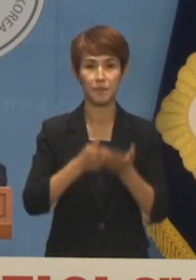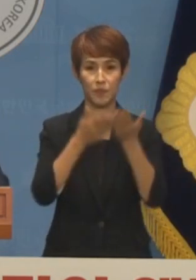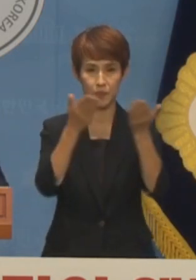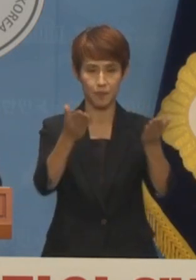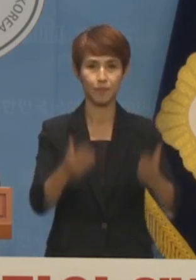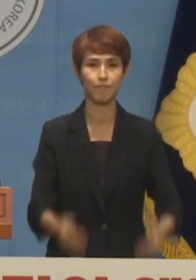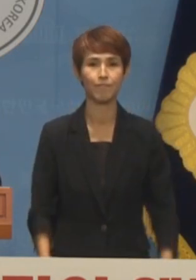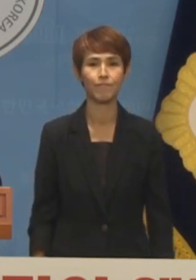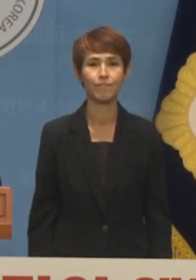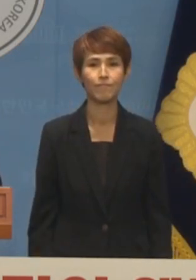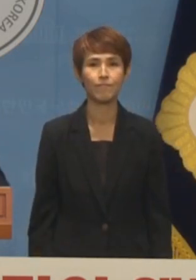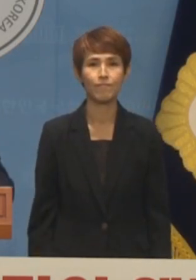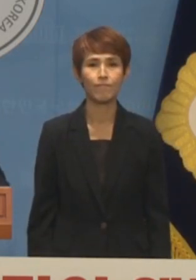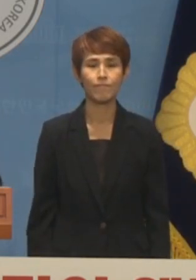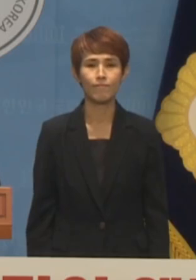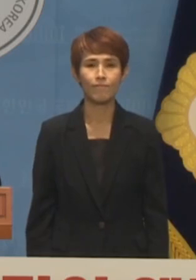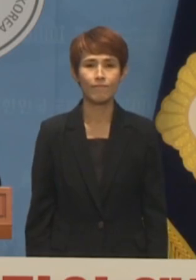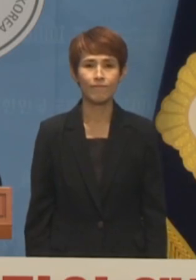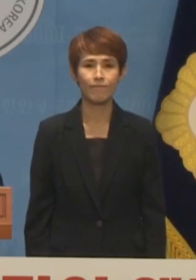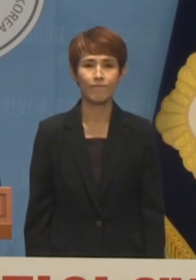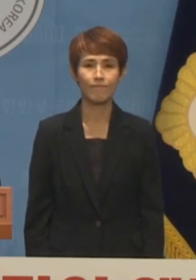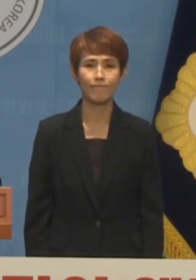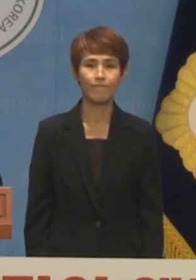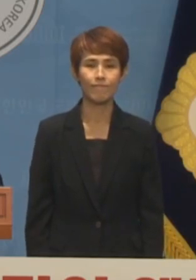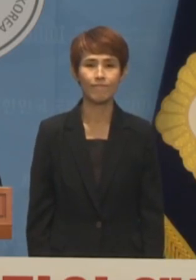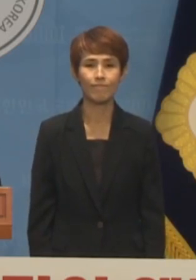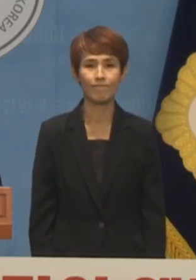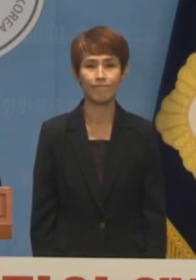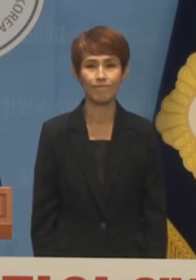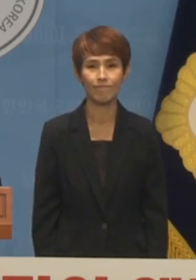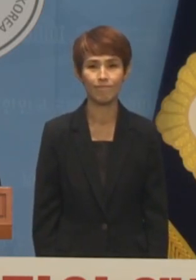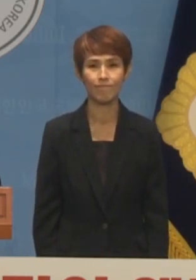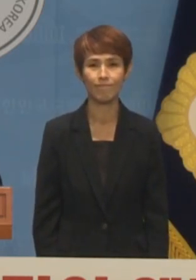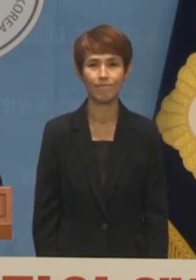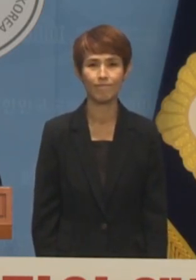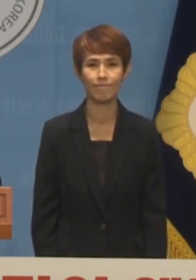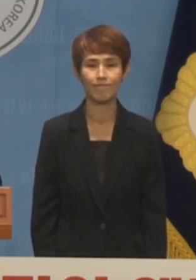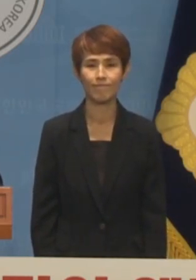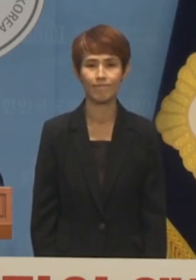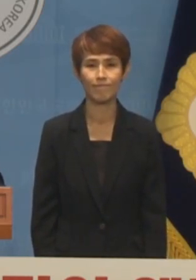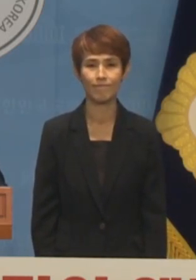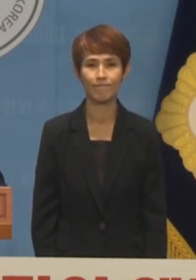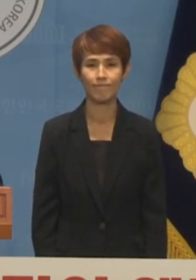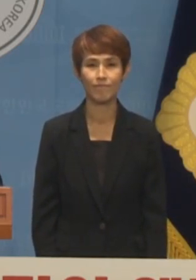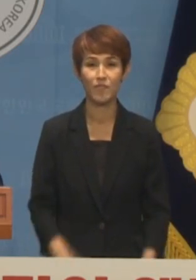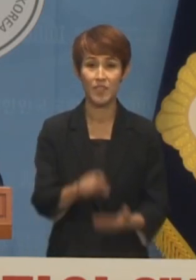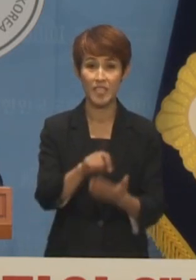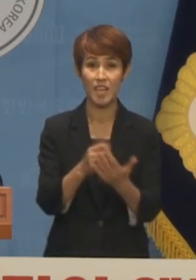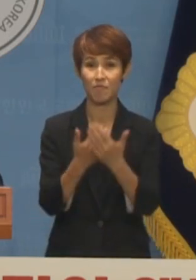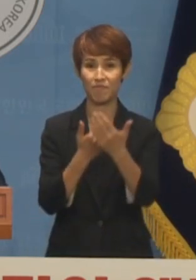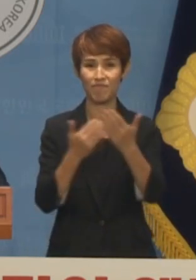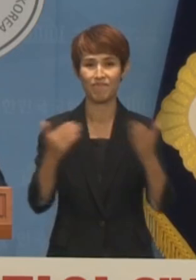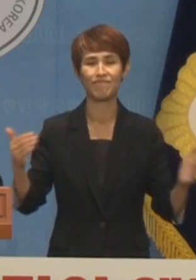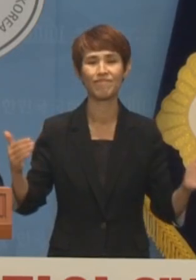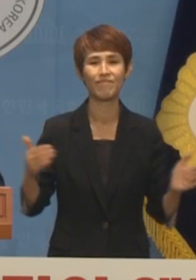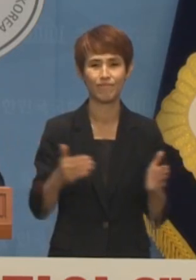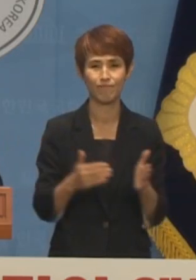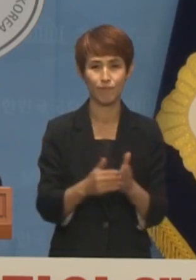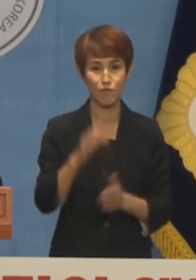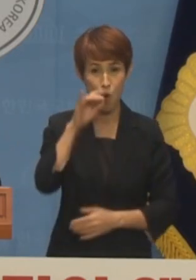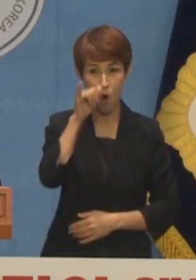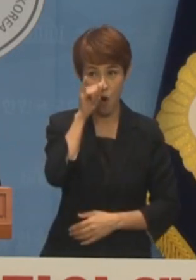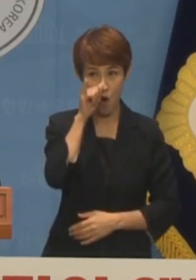낭독 마치고 시간이 많이 지체되어 진행됐기 때문에 이것으로 기자회견을 마치고 혹시